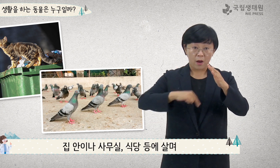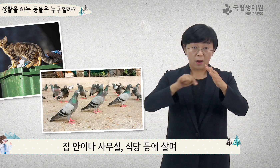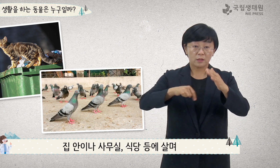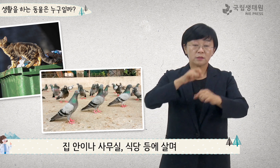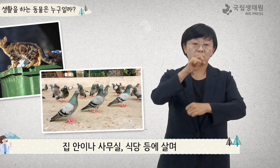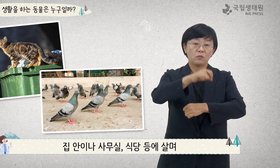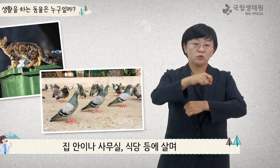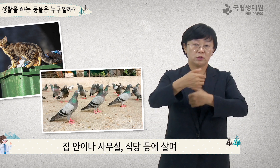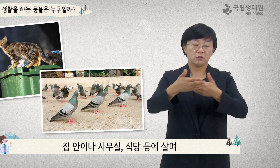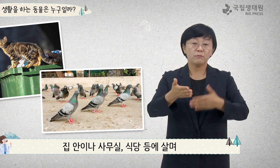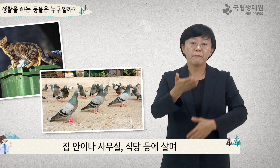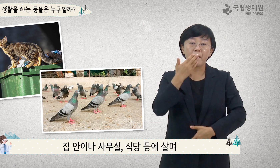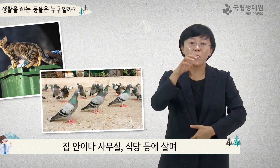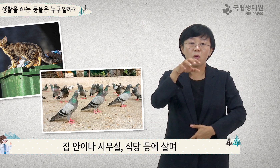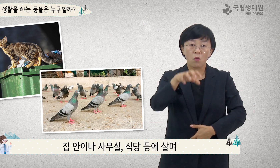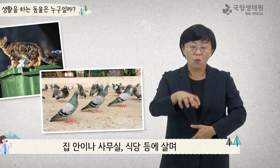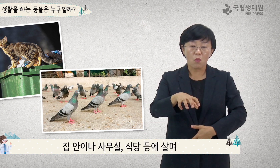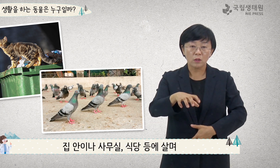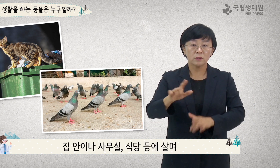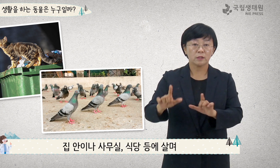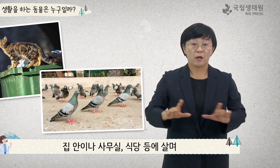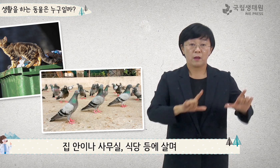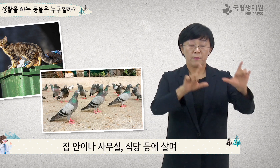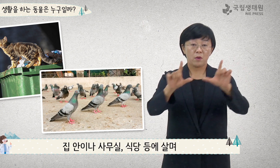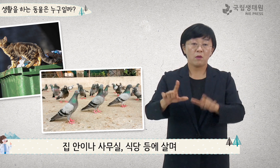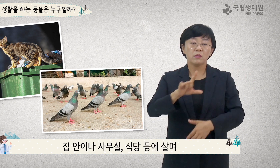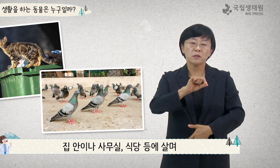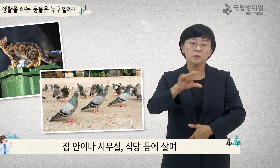집안이나 사무실, 식당 등에 살며